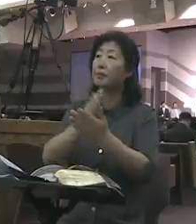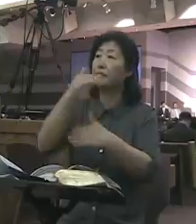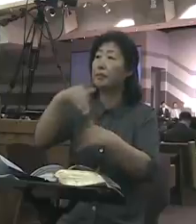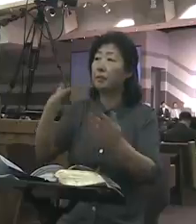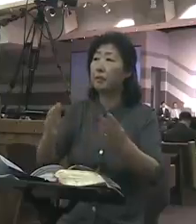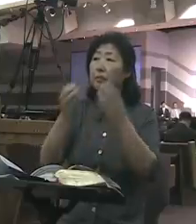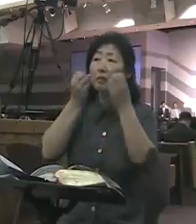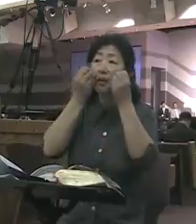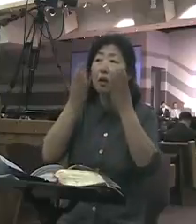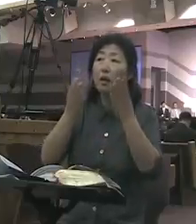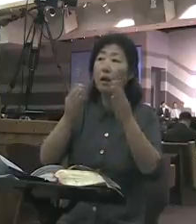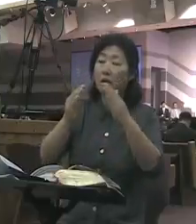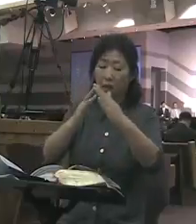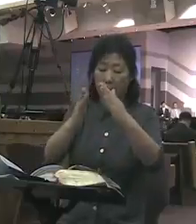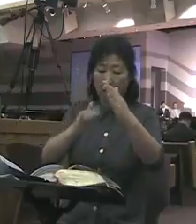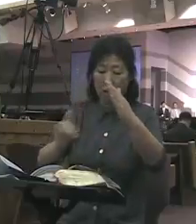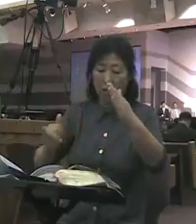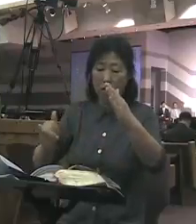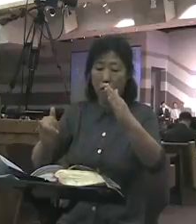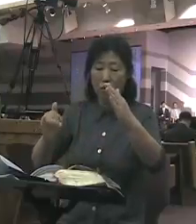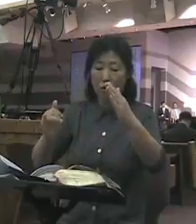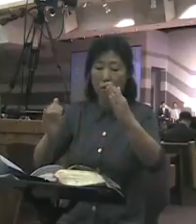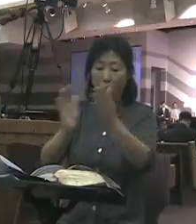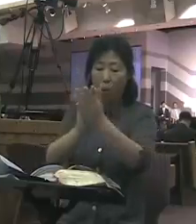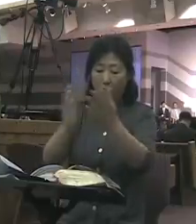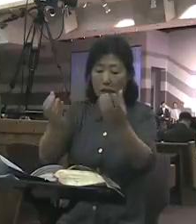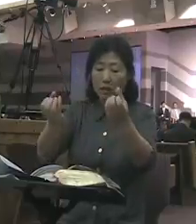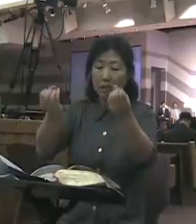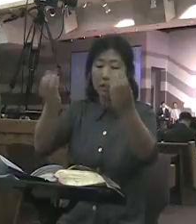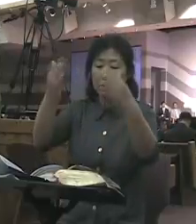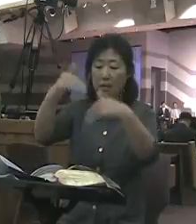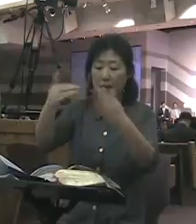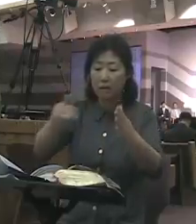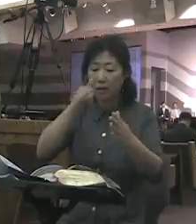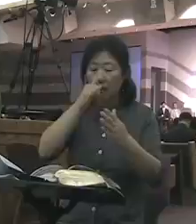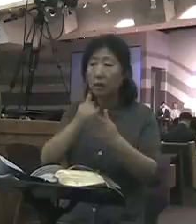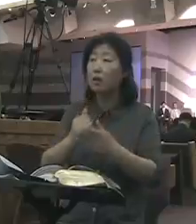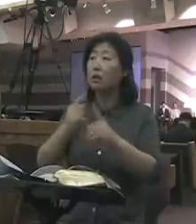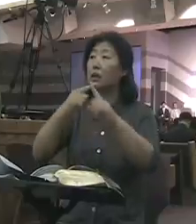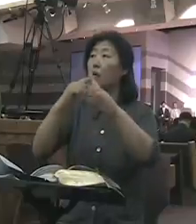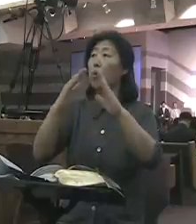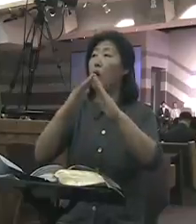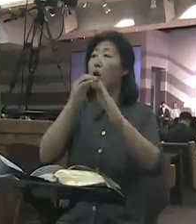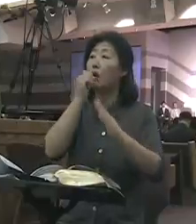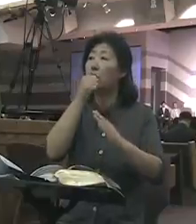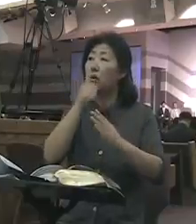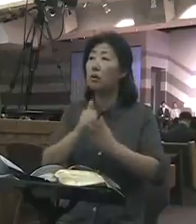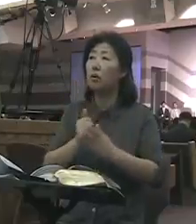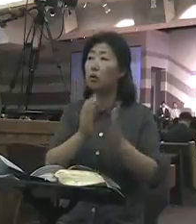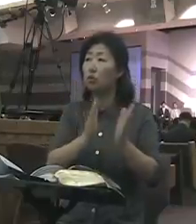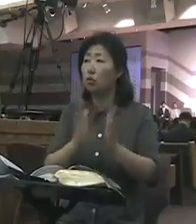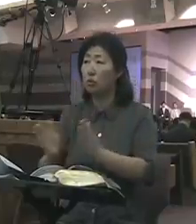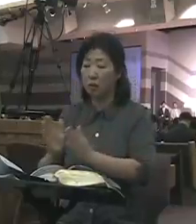새가족 환영실이 있습니다. 한번 들러주시면 저희가 교회도 소개해드리고 또 준비한 기념품도 드리도록